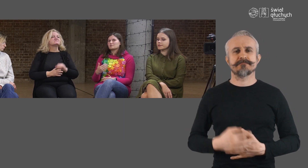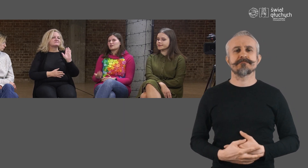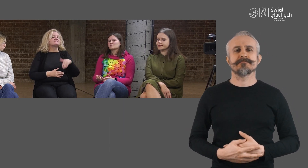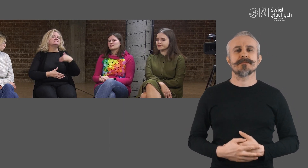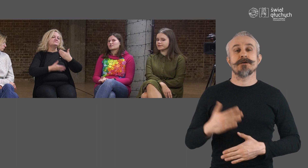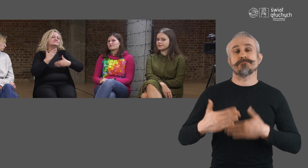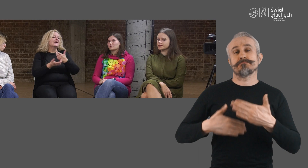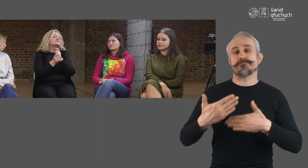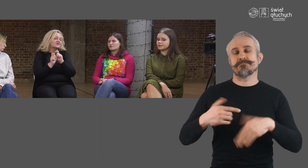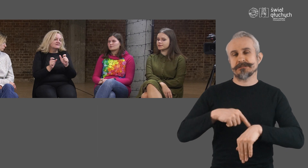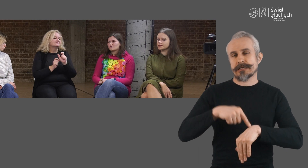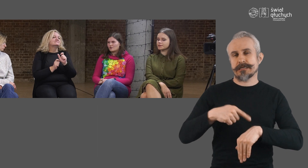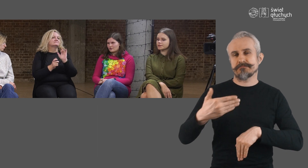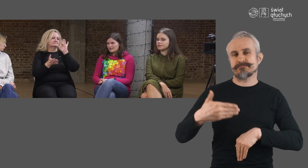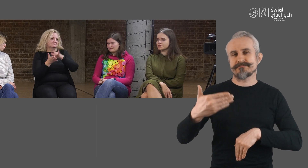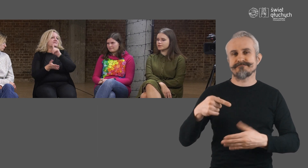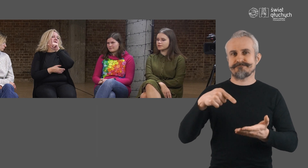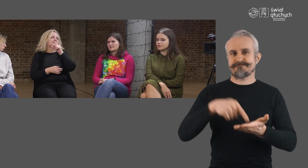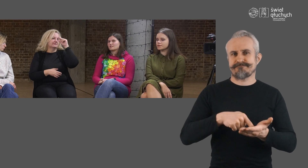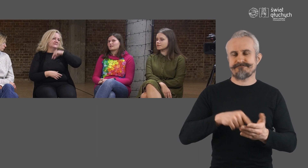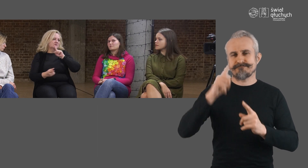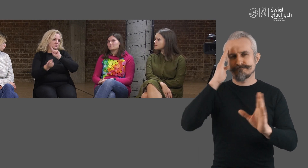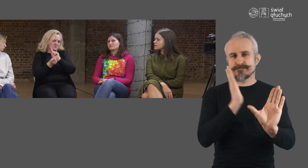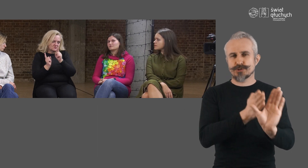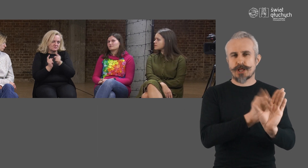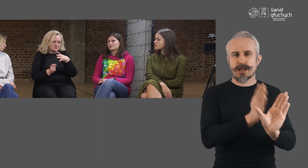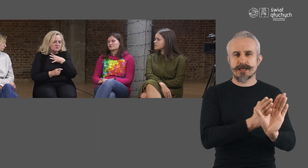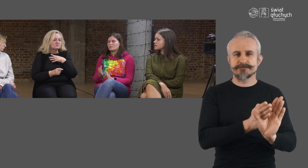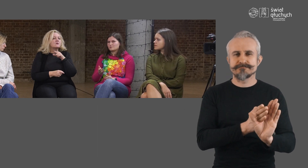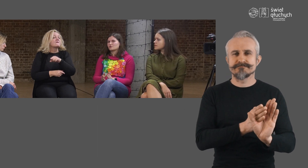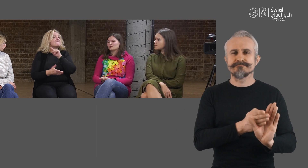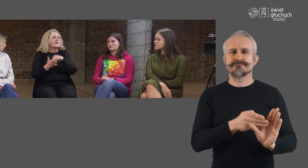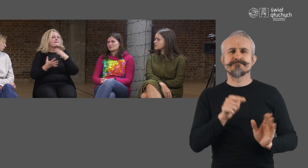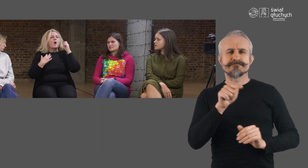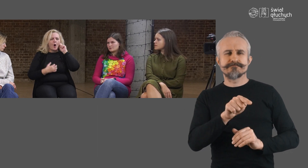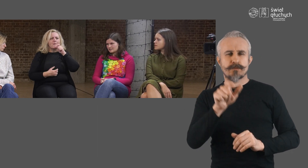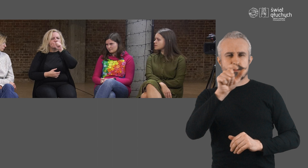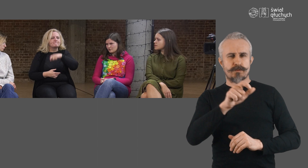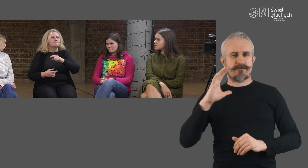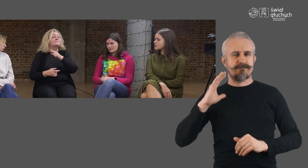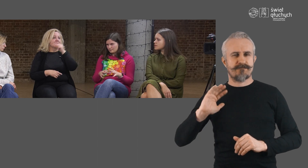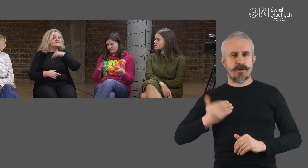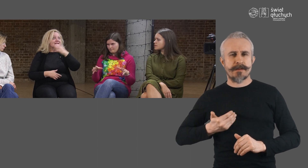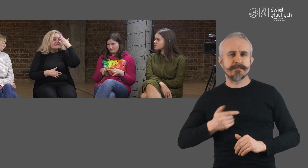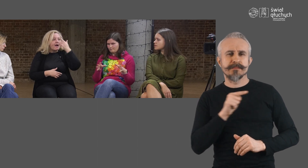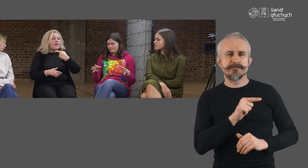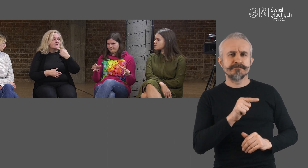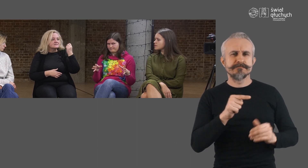I z biegiem czasu też trafiłam do psychologa i tam właśnie była pani psycholog, która też znała język migowy,